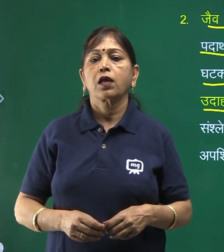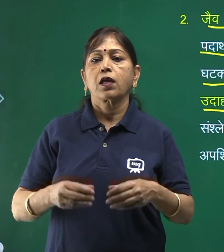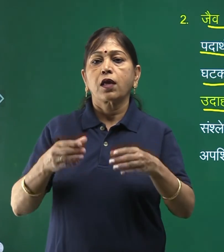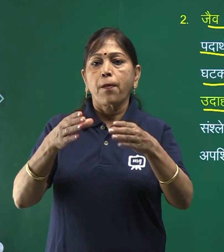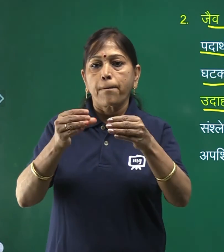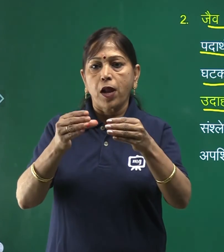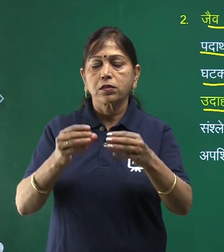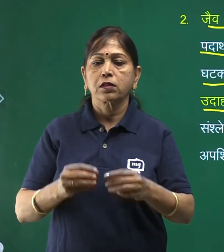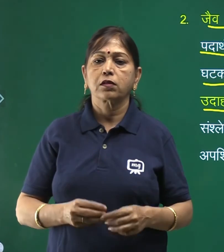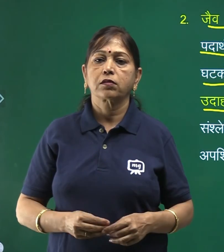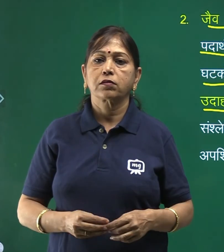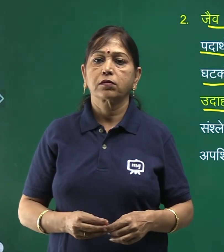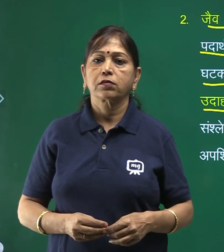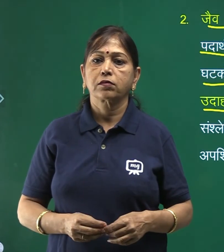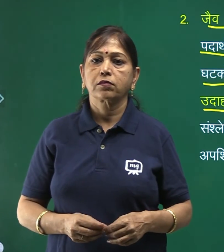प्लास्टिक,